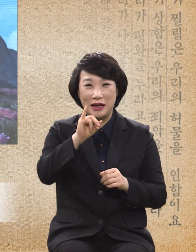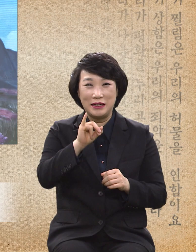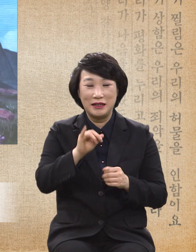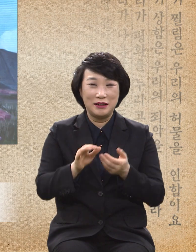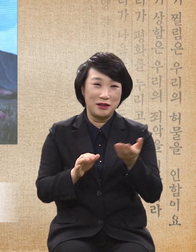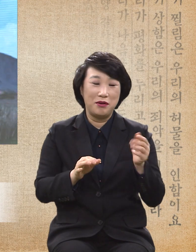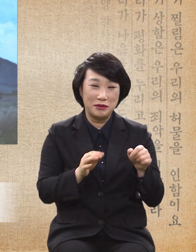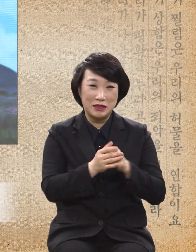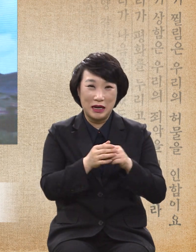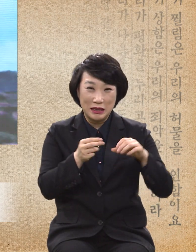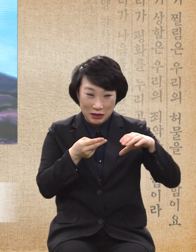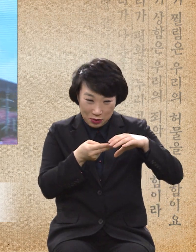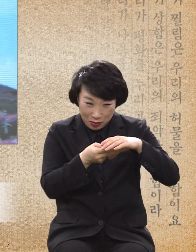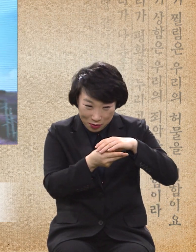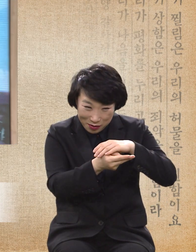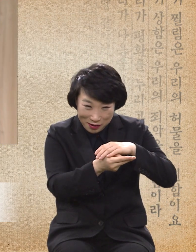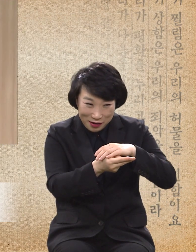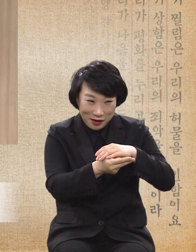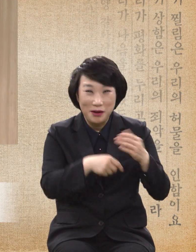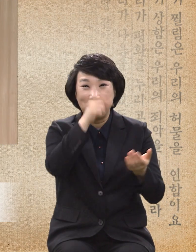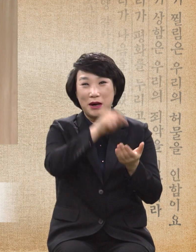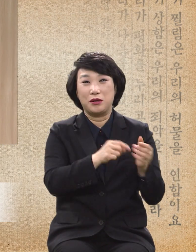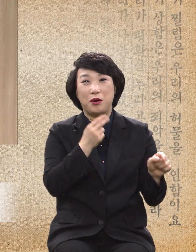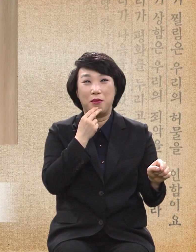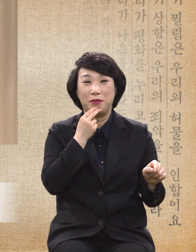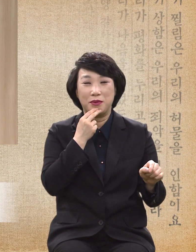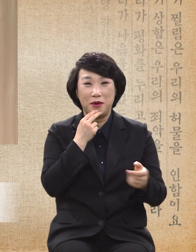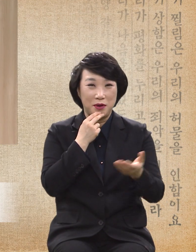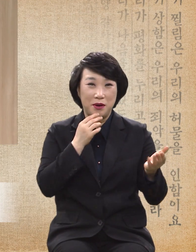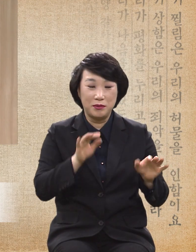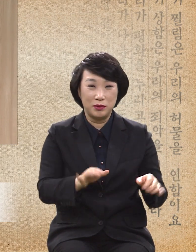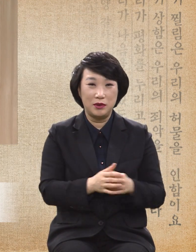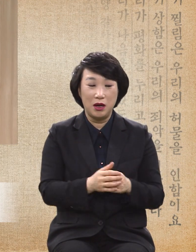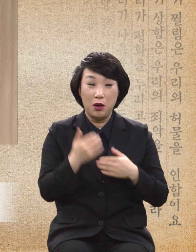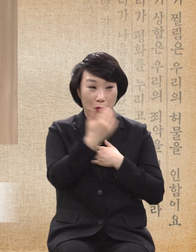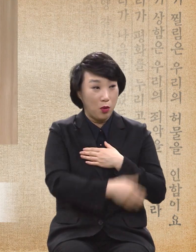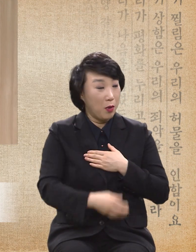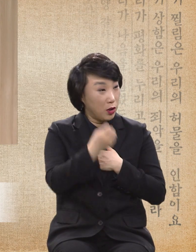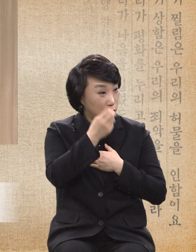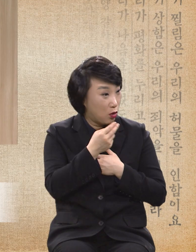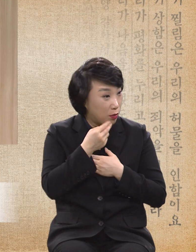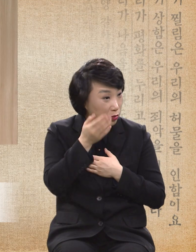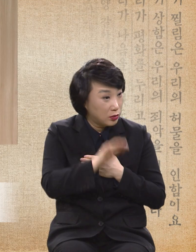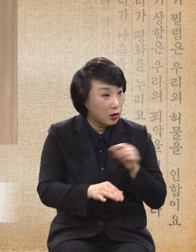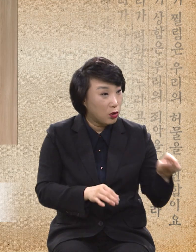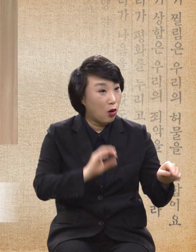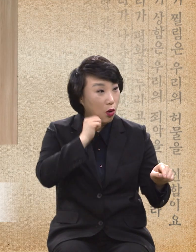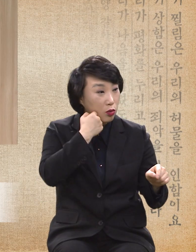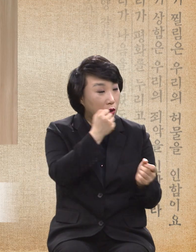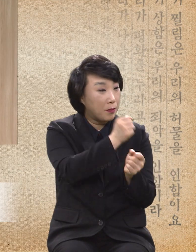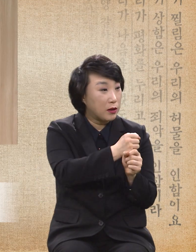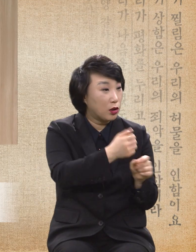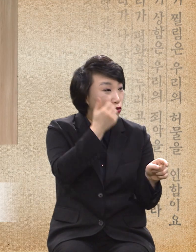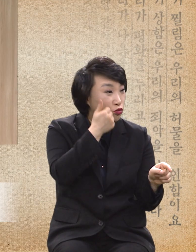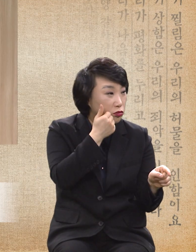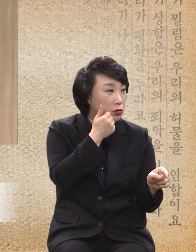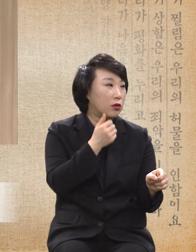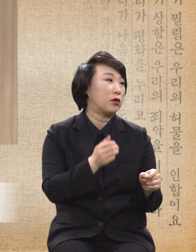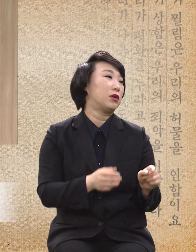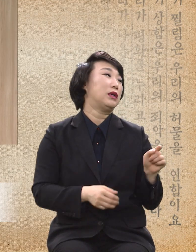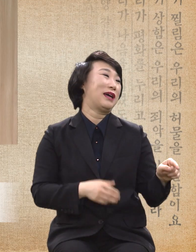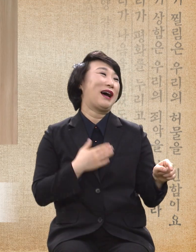안 잡혀. 근데 그놈은 아무 이상 없는데 너를 힘들게 하는 사람이 누구냐 그